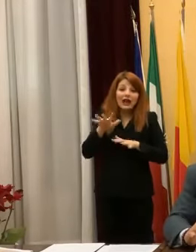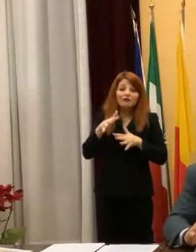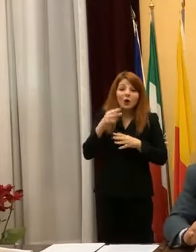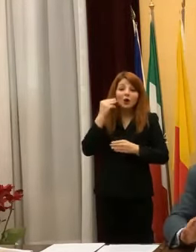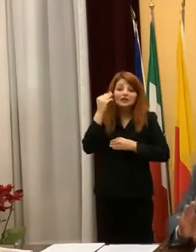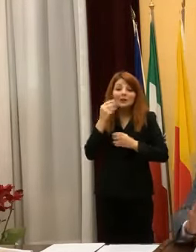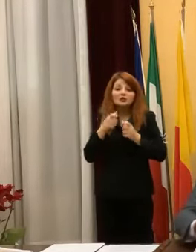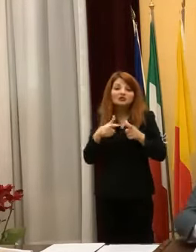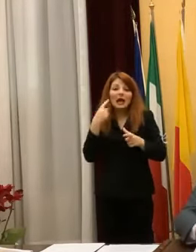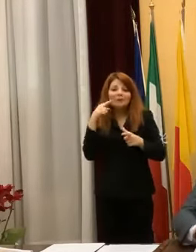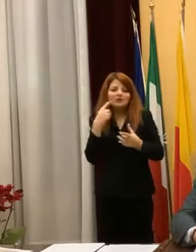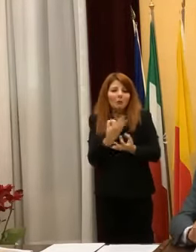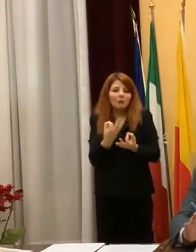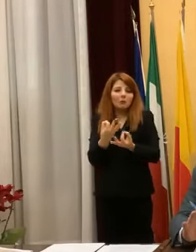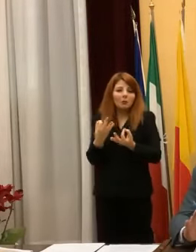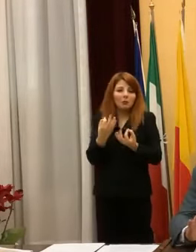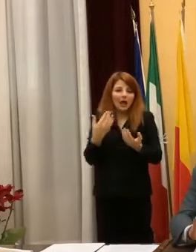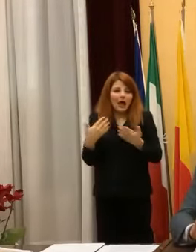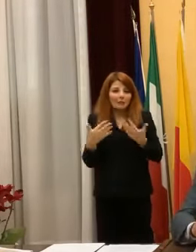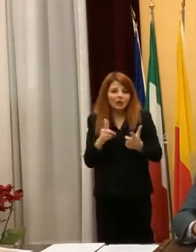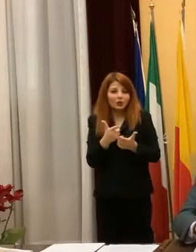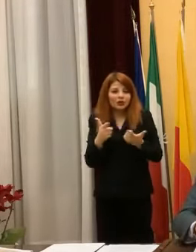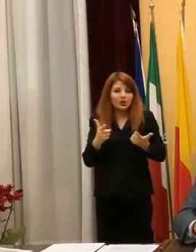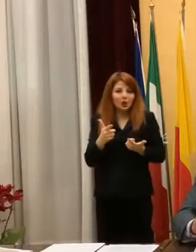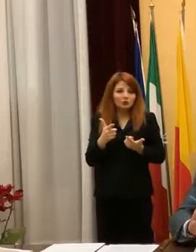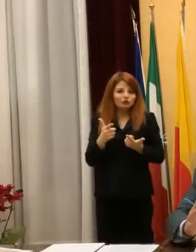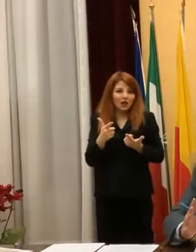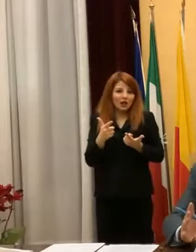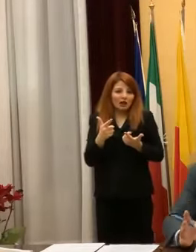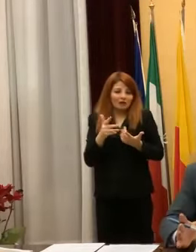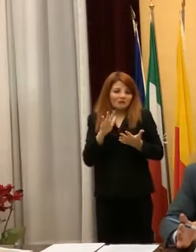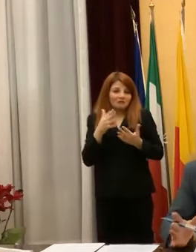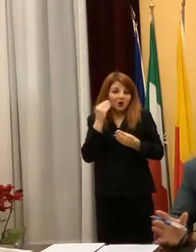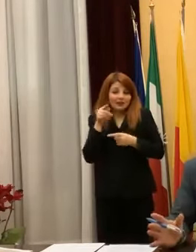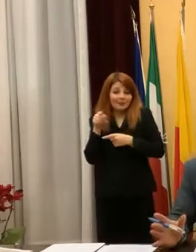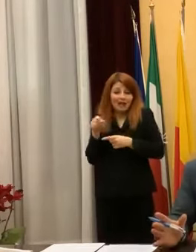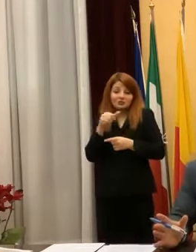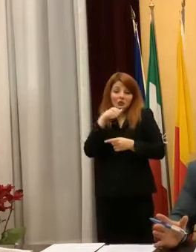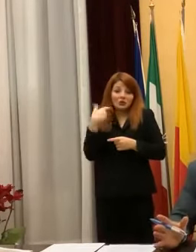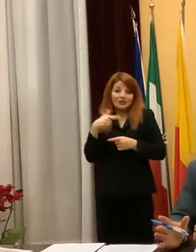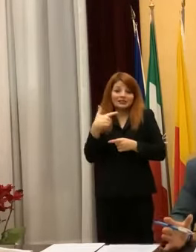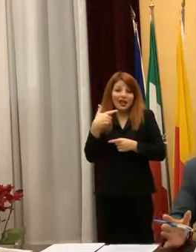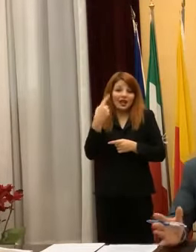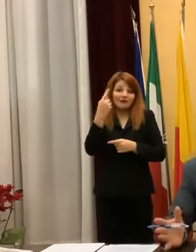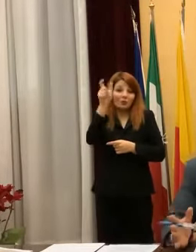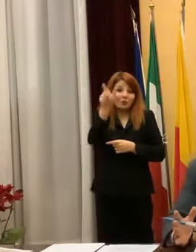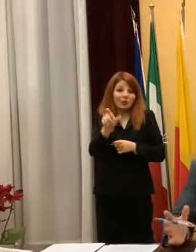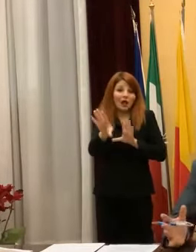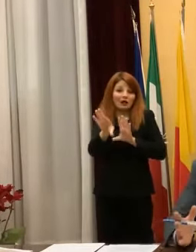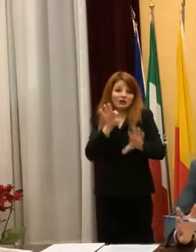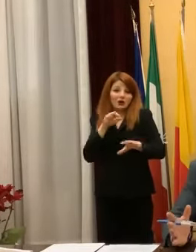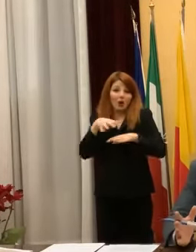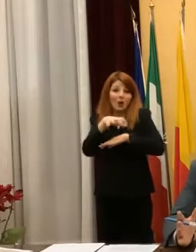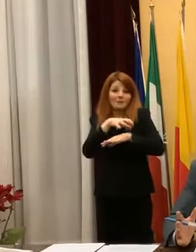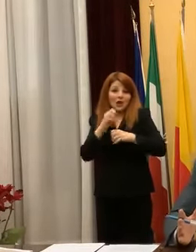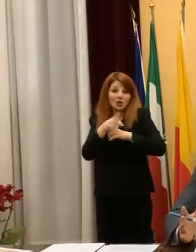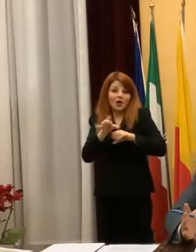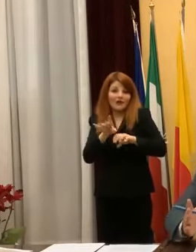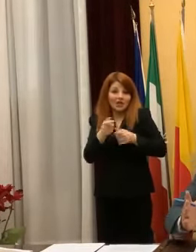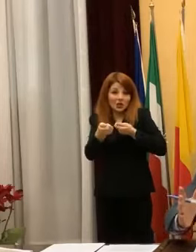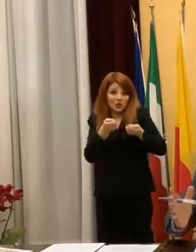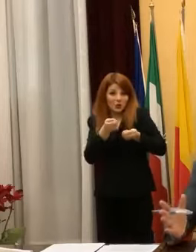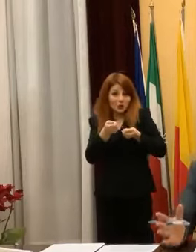di competenze e poteri specifici per affrontarla. D'altronde, sul campo si era distinto il